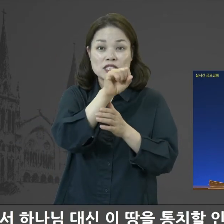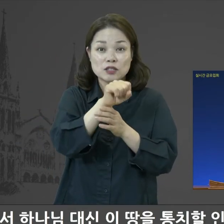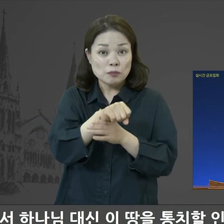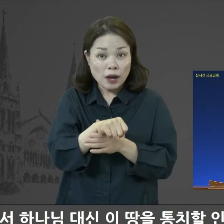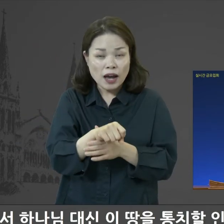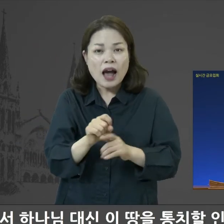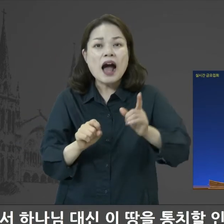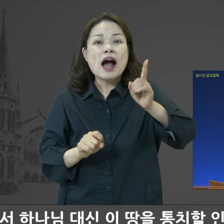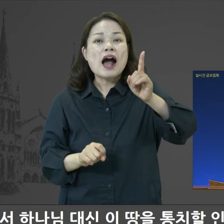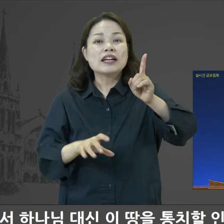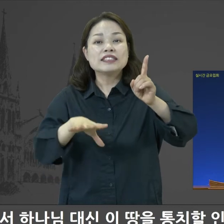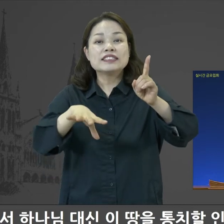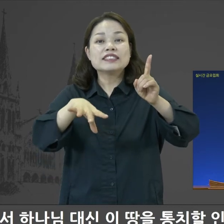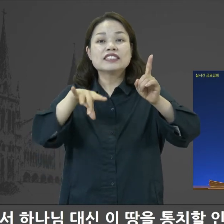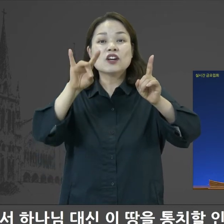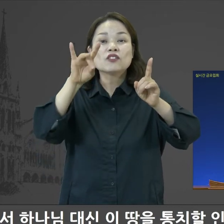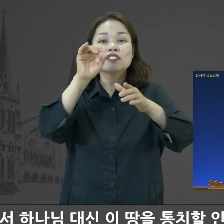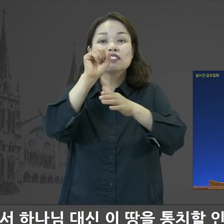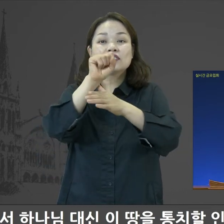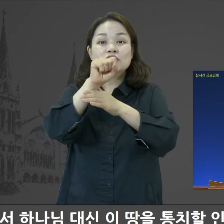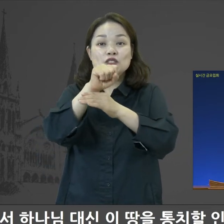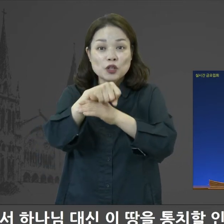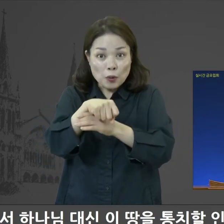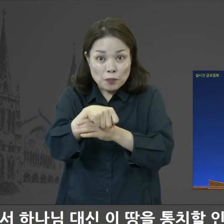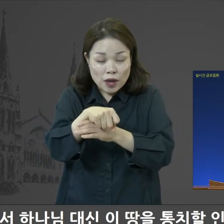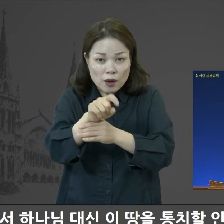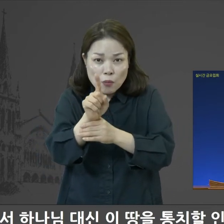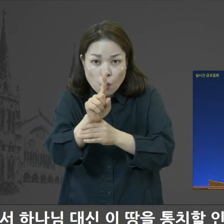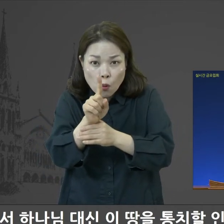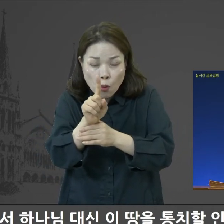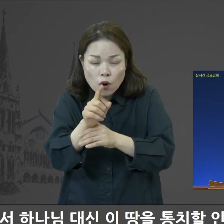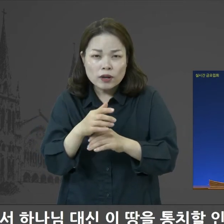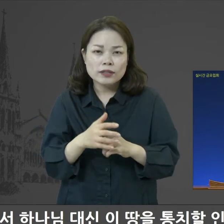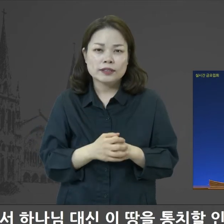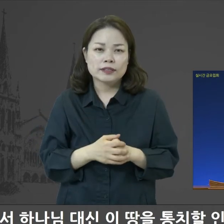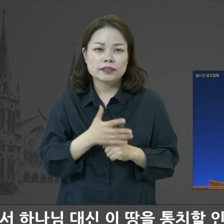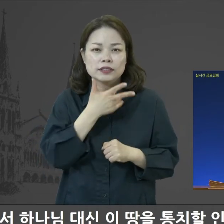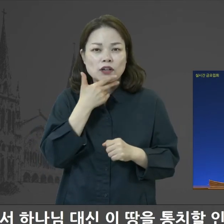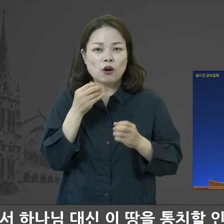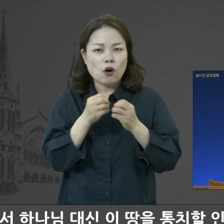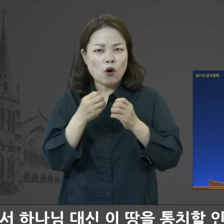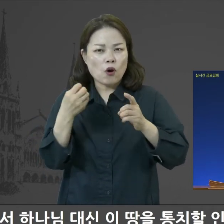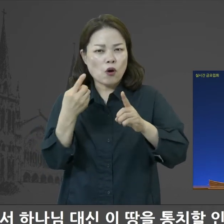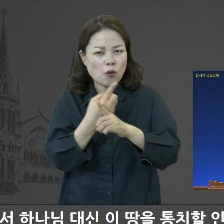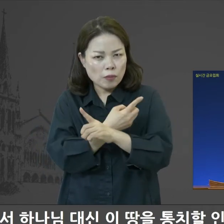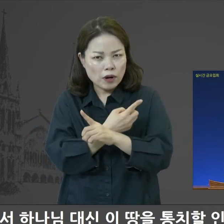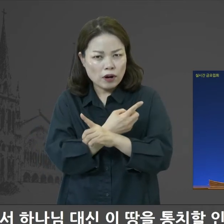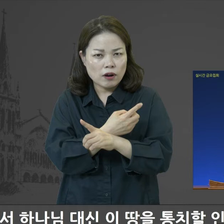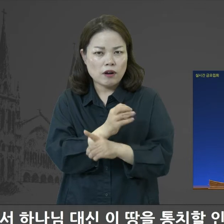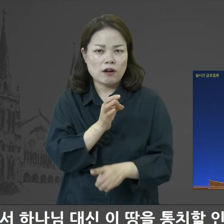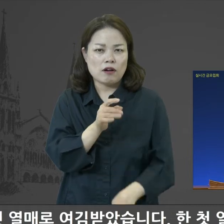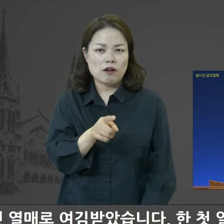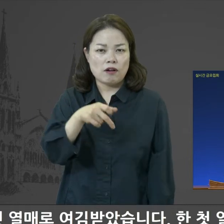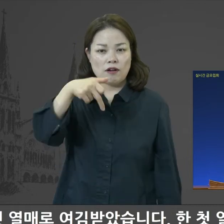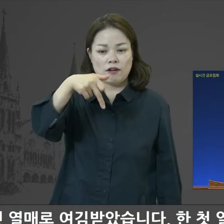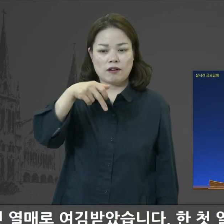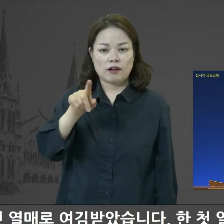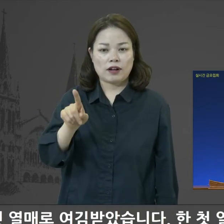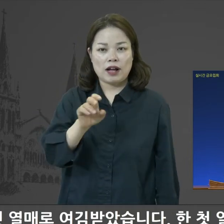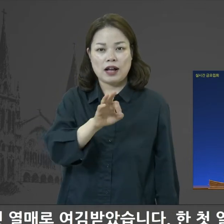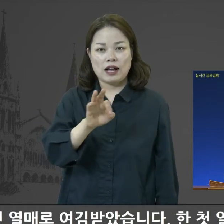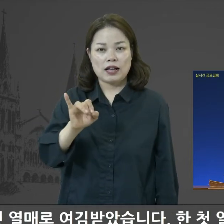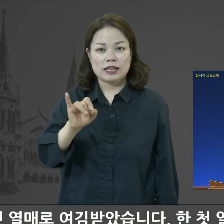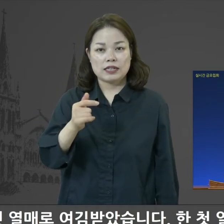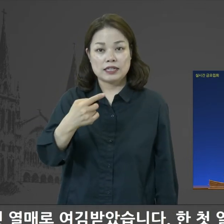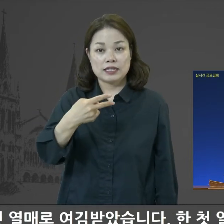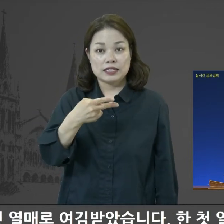않고 한 첫 열매, 이것은 영어 번역에 보면 a kind of 이렇게 되어 있어요. 그래서